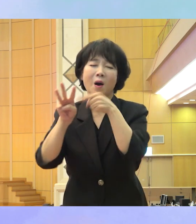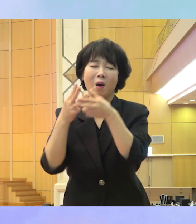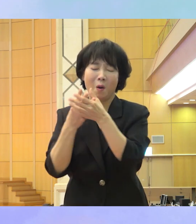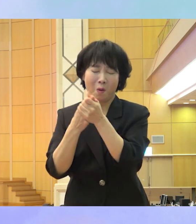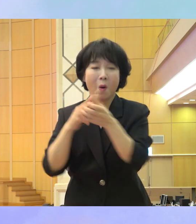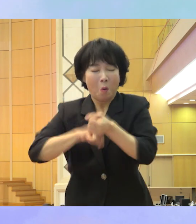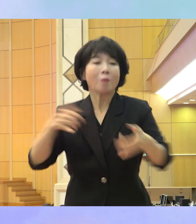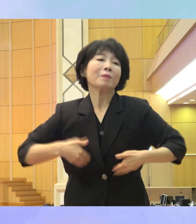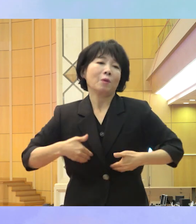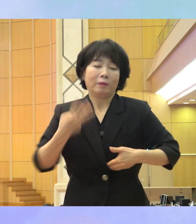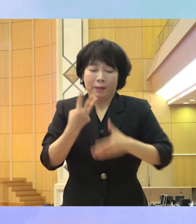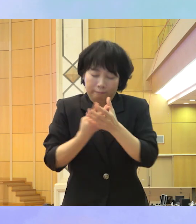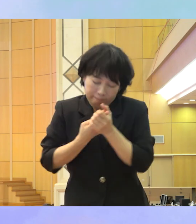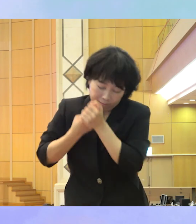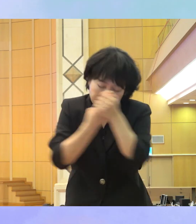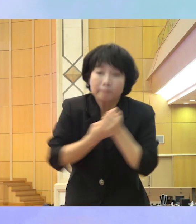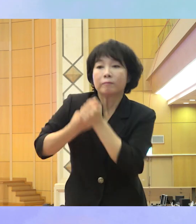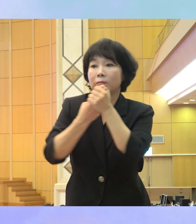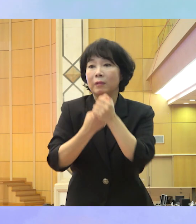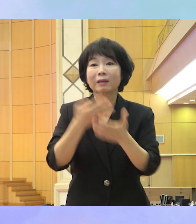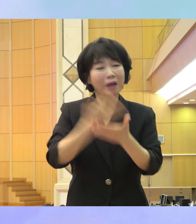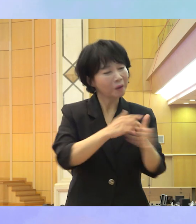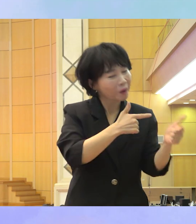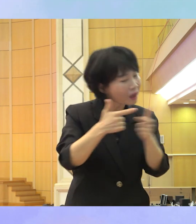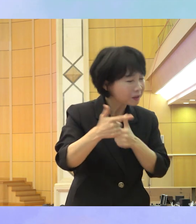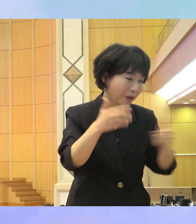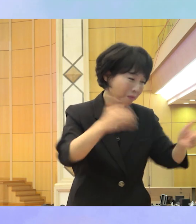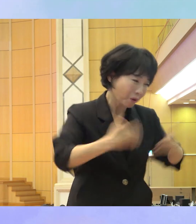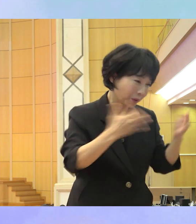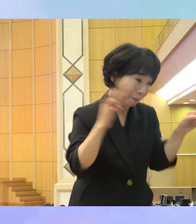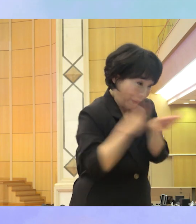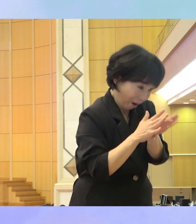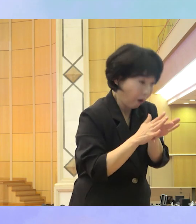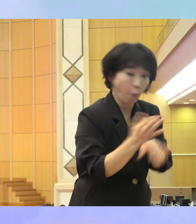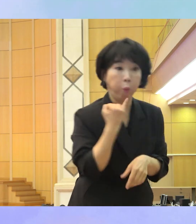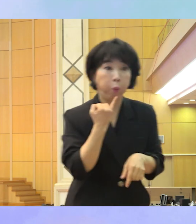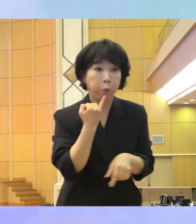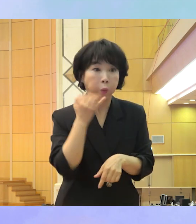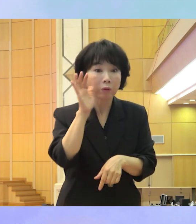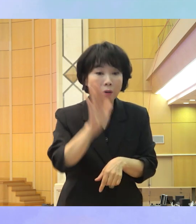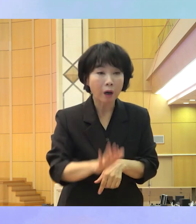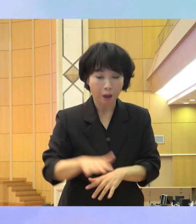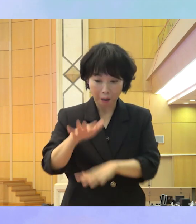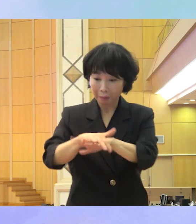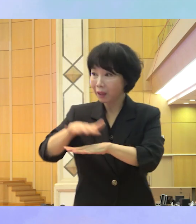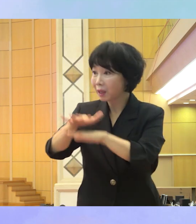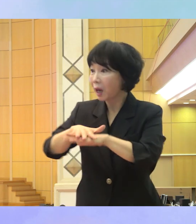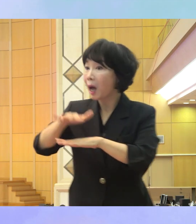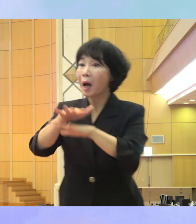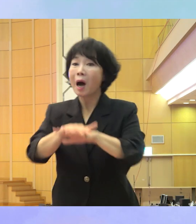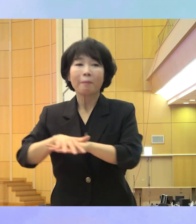항상 언제나. 다른 건 다 없어져도 농사를 지었잖아요.